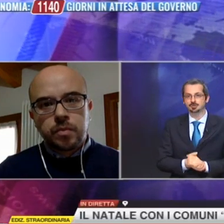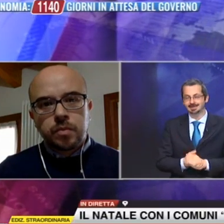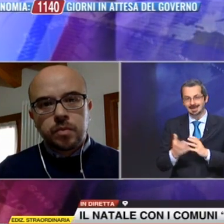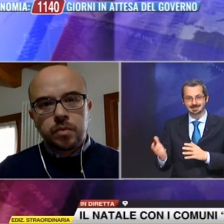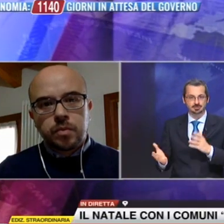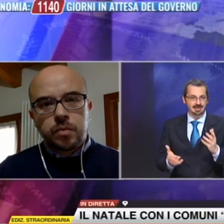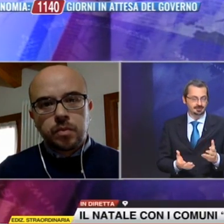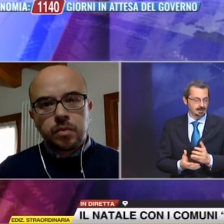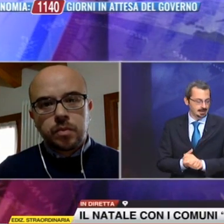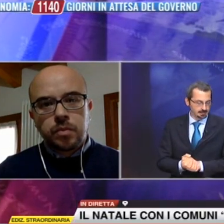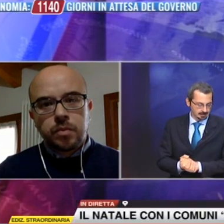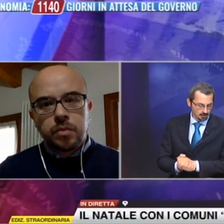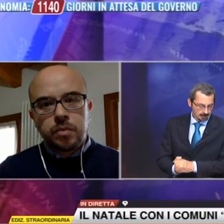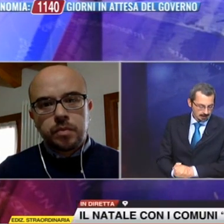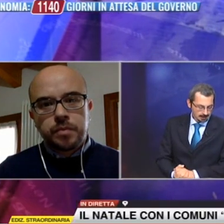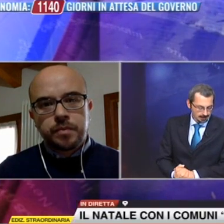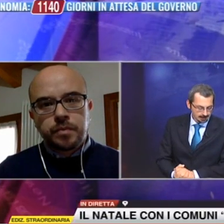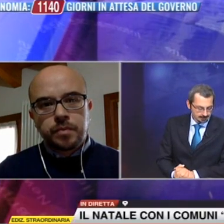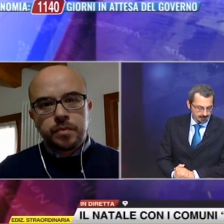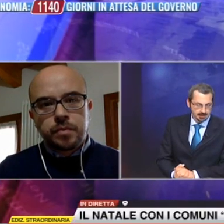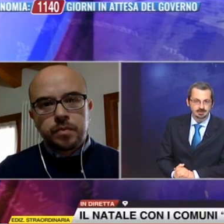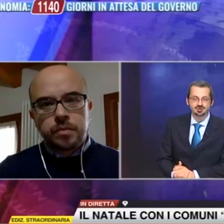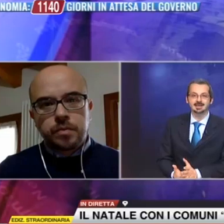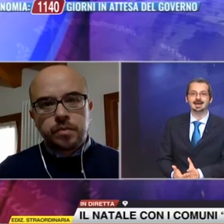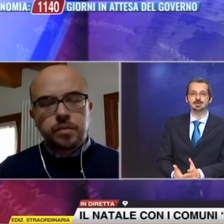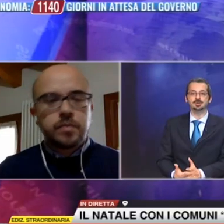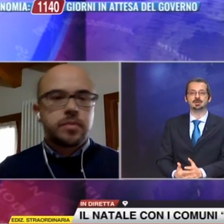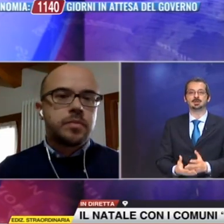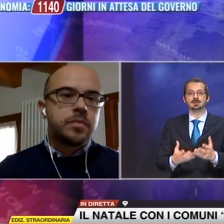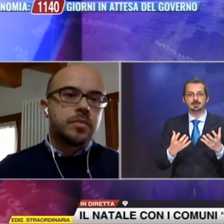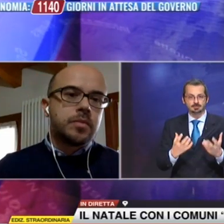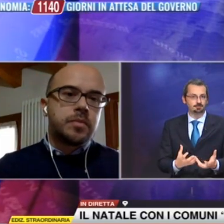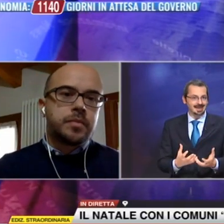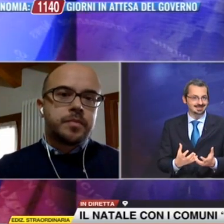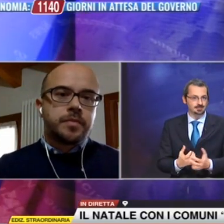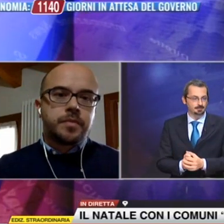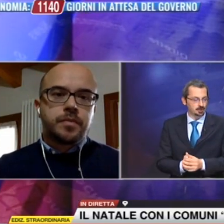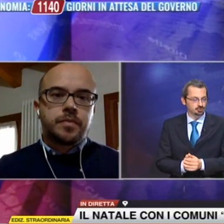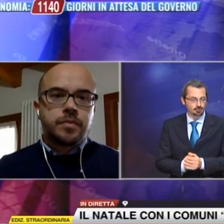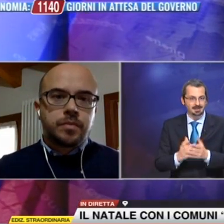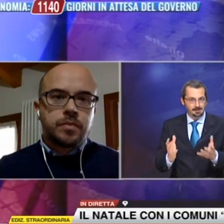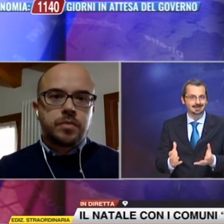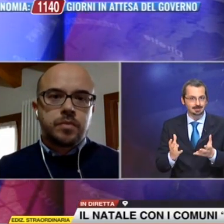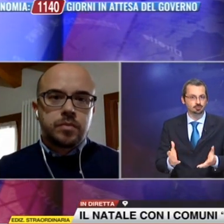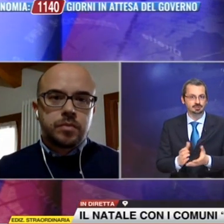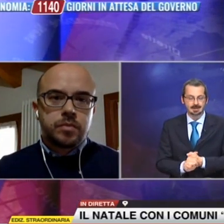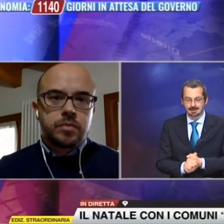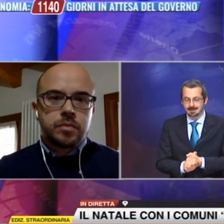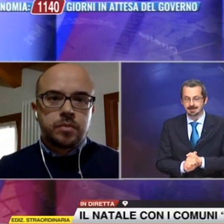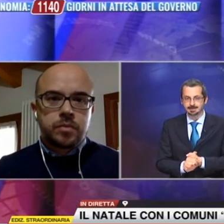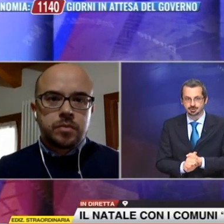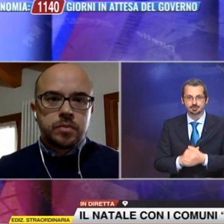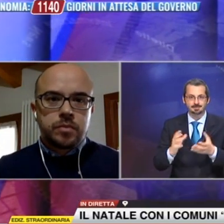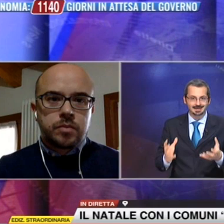nel giorno di Natale, Santo Stefano, il primo di gennaio. Un pressing un po' su Roma da parte di tutte